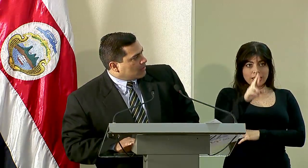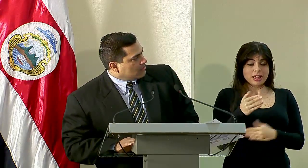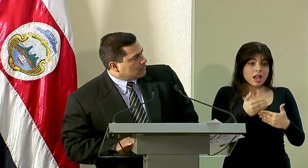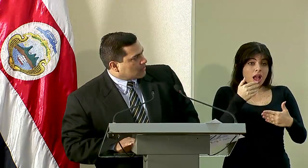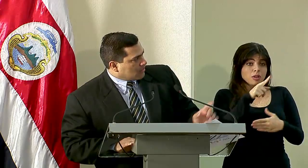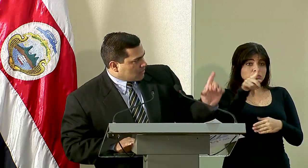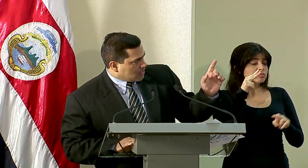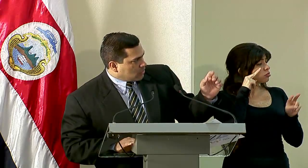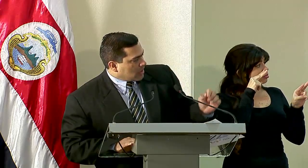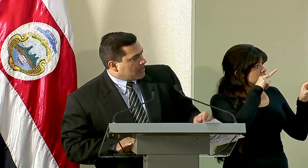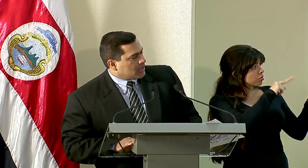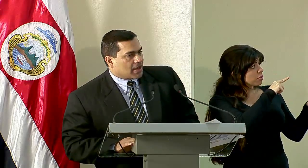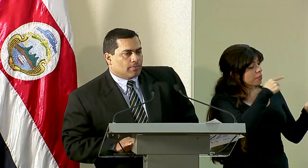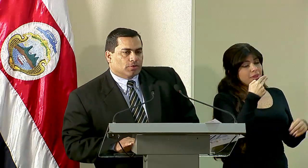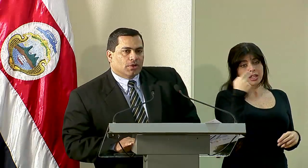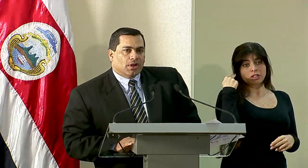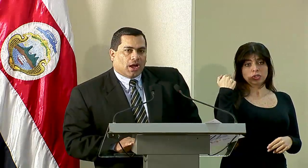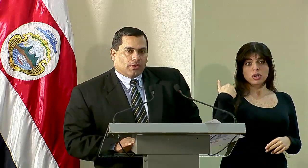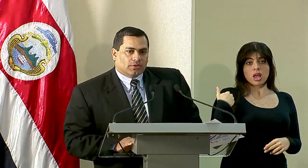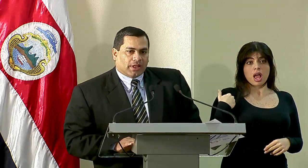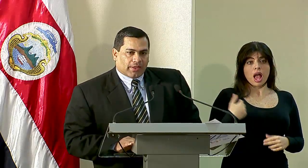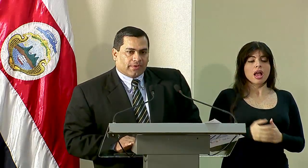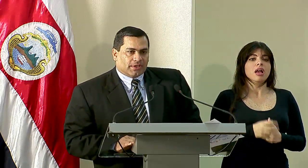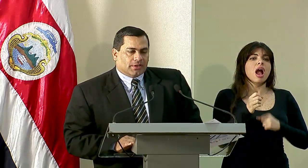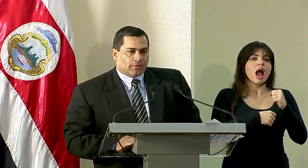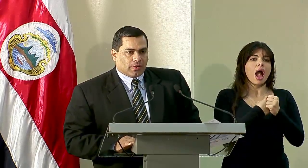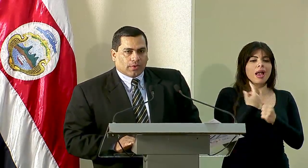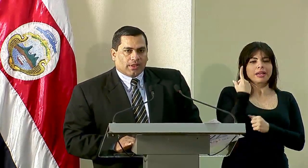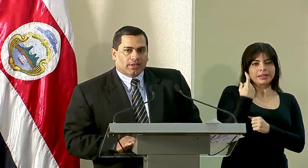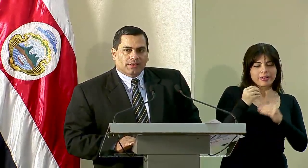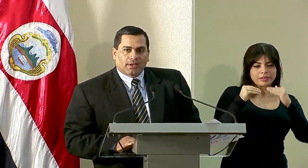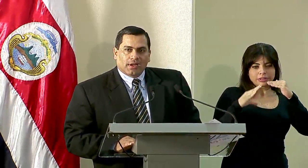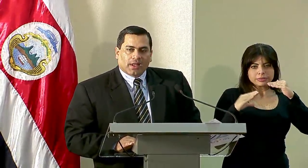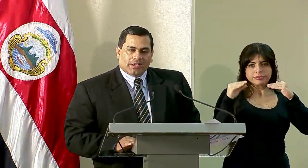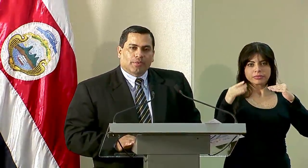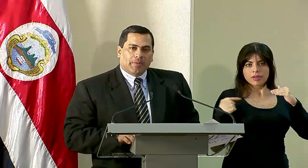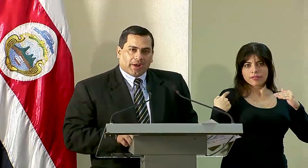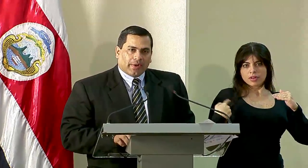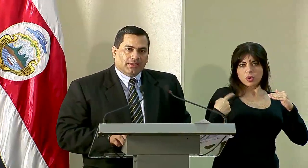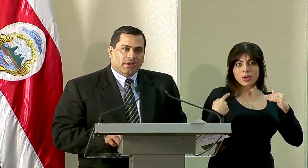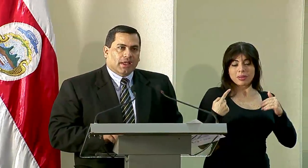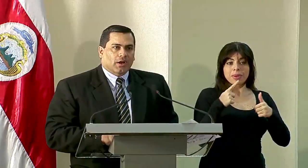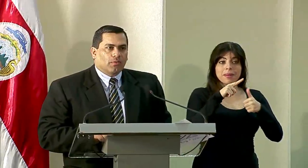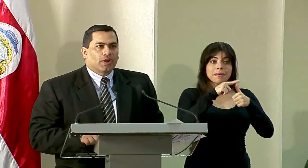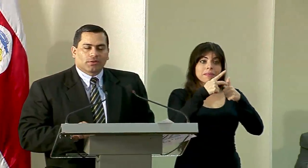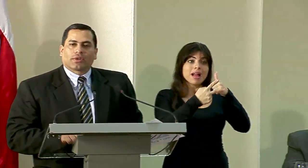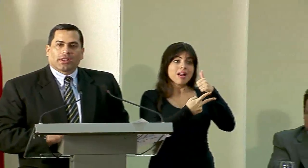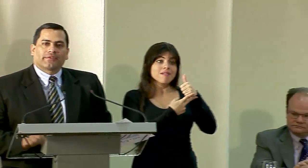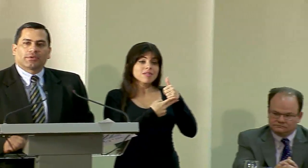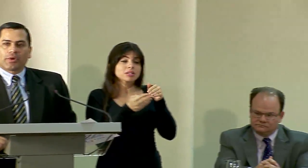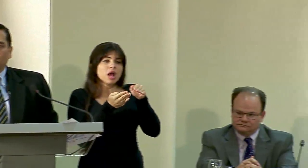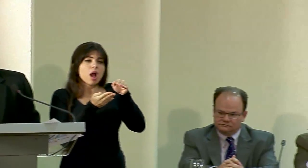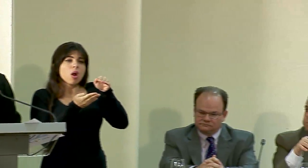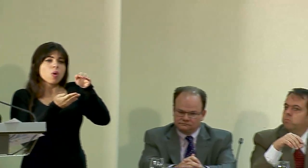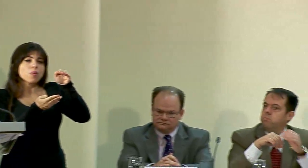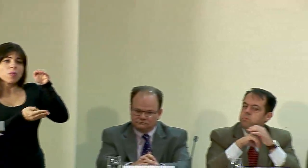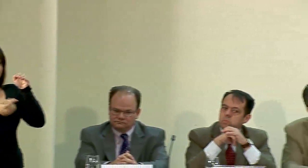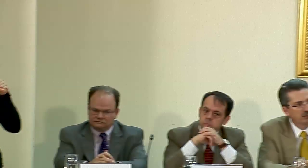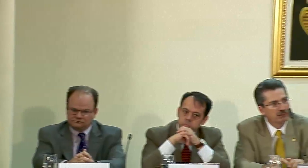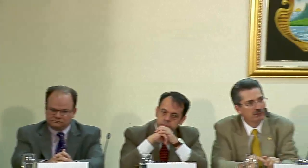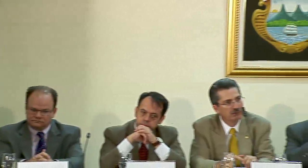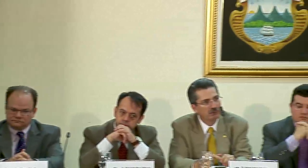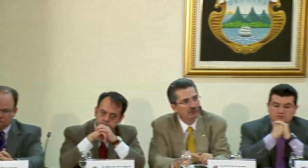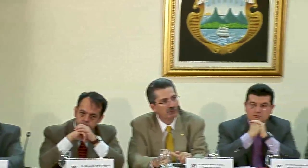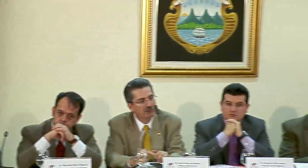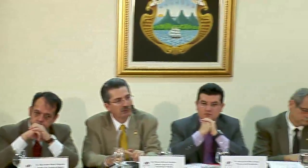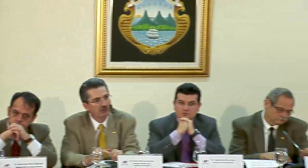previamente ustedes ven, históricamente tenemos años de déficit recurrentes, Es primera vez que la acumulación del déficit primario se da en la